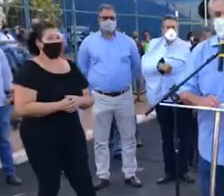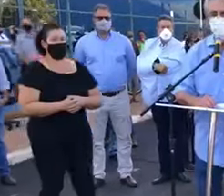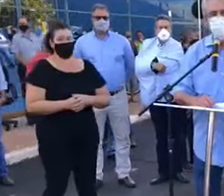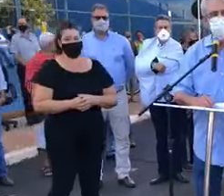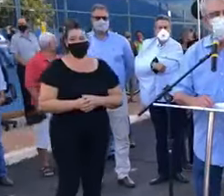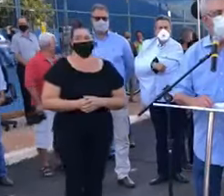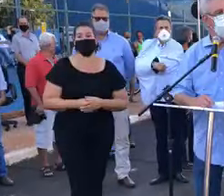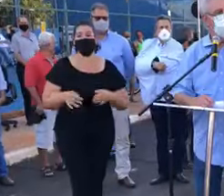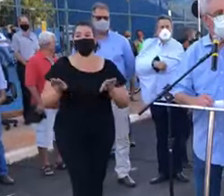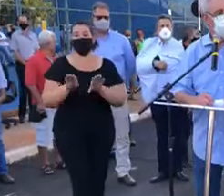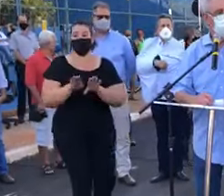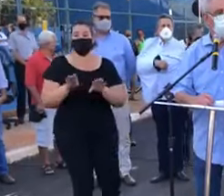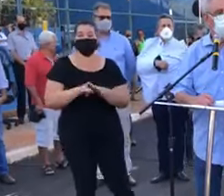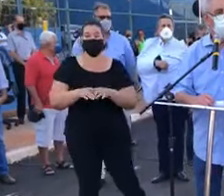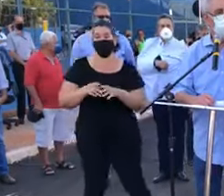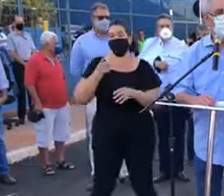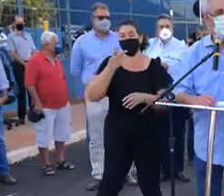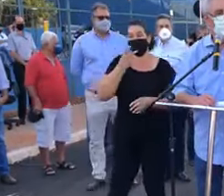E dizer